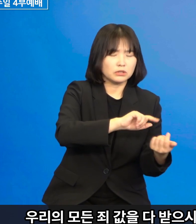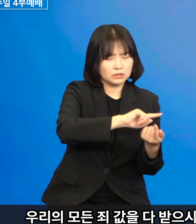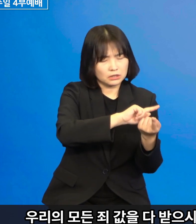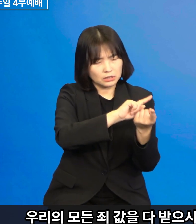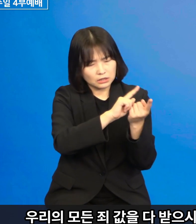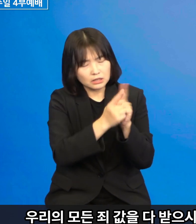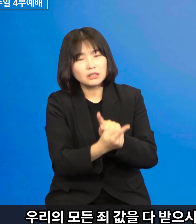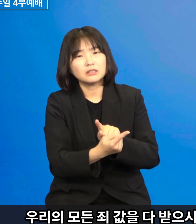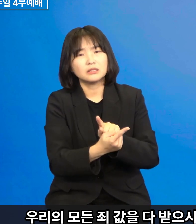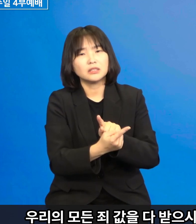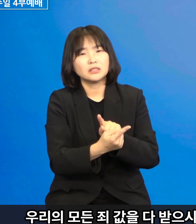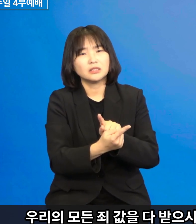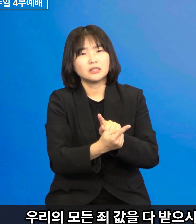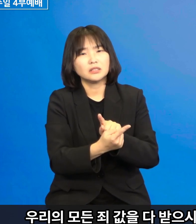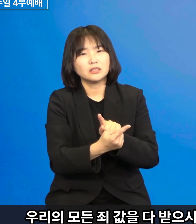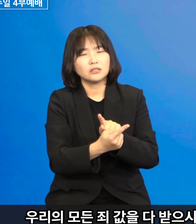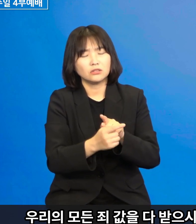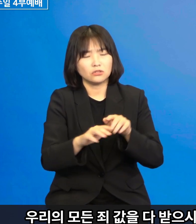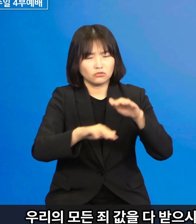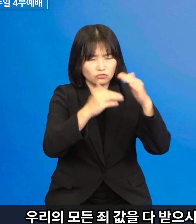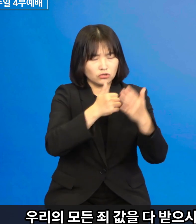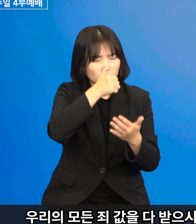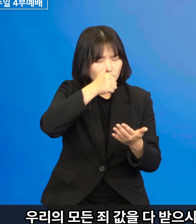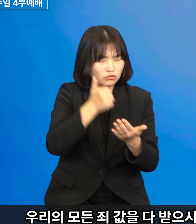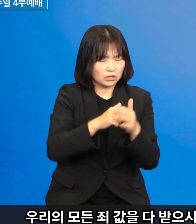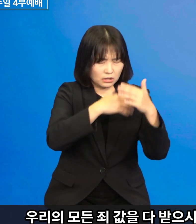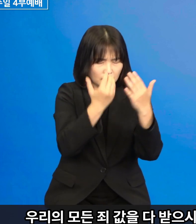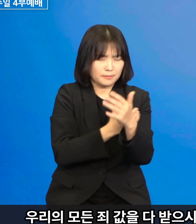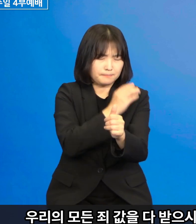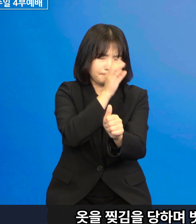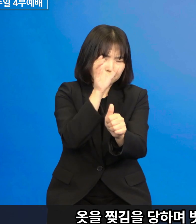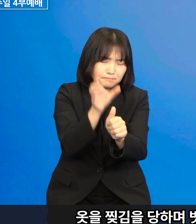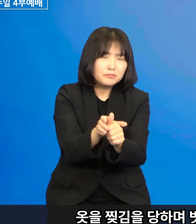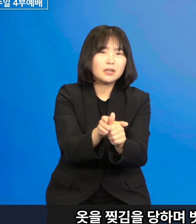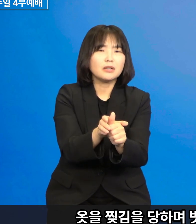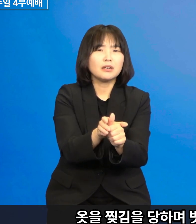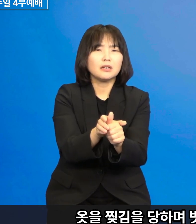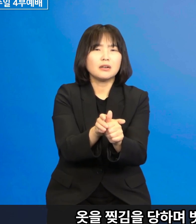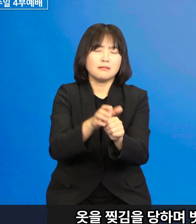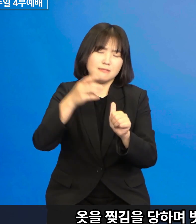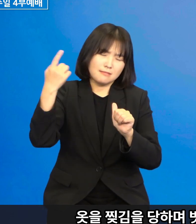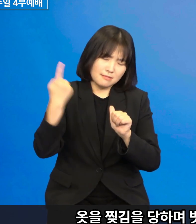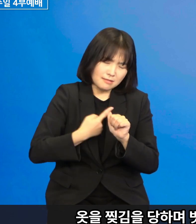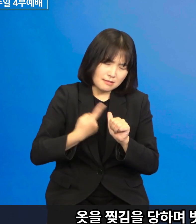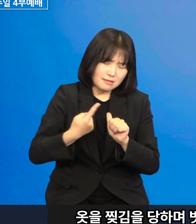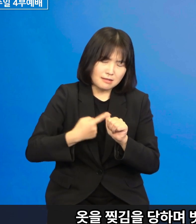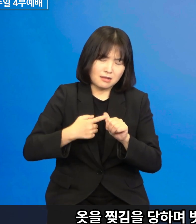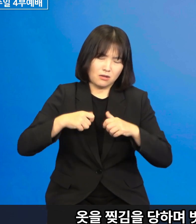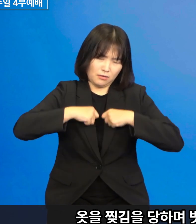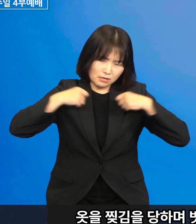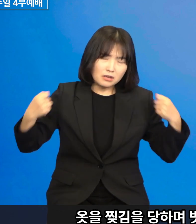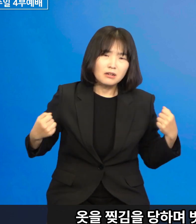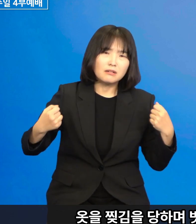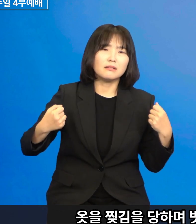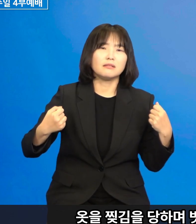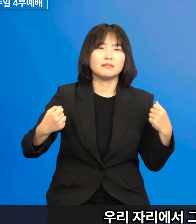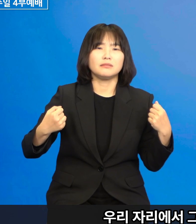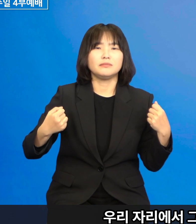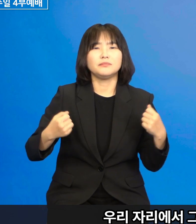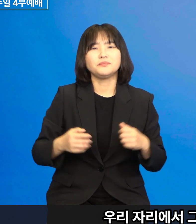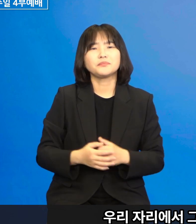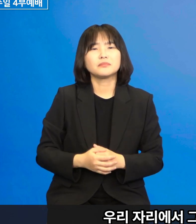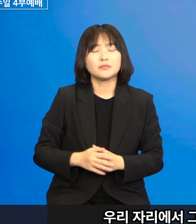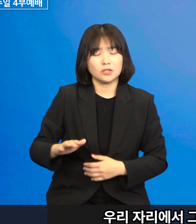모든 죄값을 다 받으시며, 수치를 당하시며, 모욕을 당하시며, 옷을 찢김을 당하며, 벗김을 당하며, 조롱을 당하며